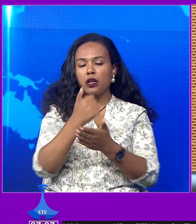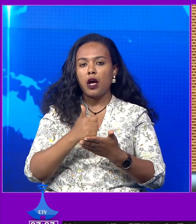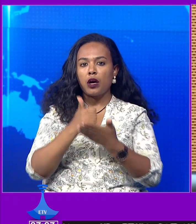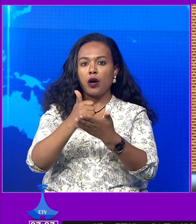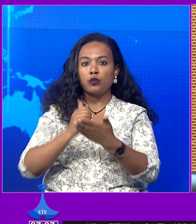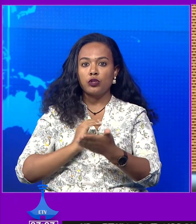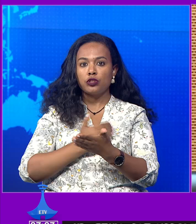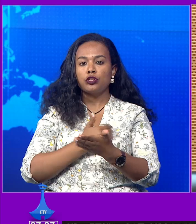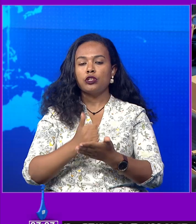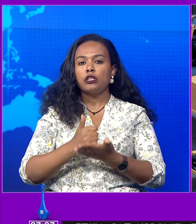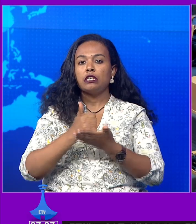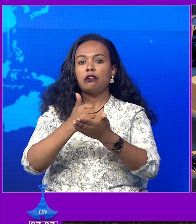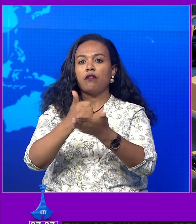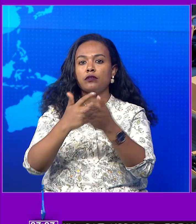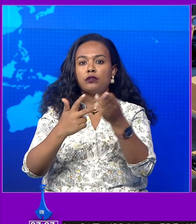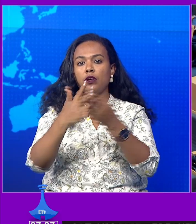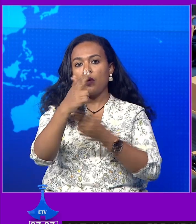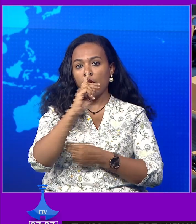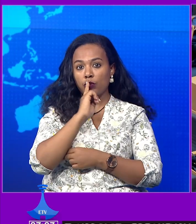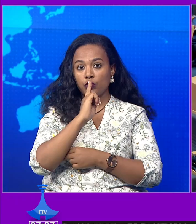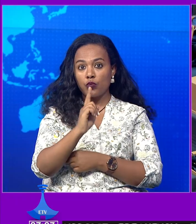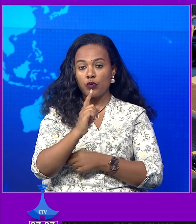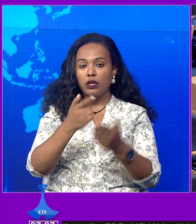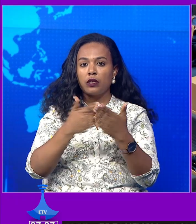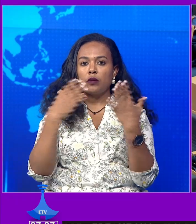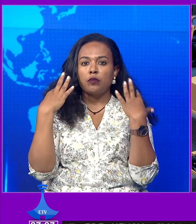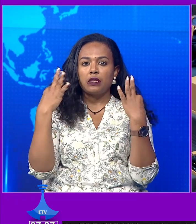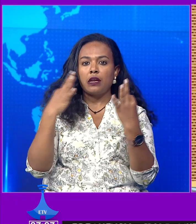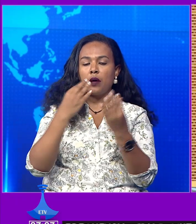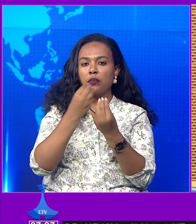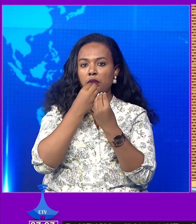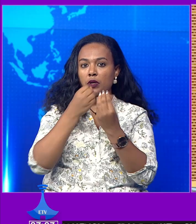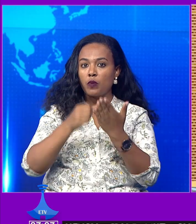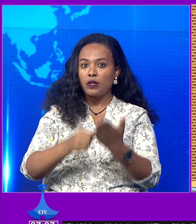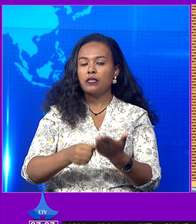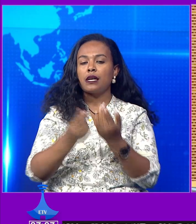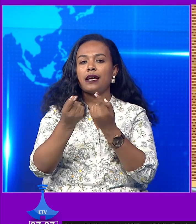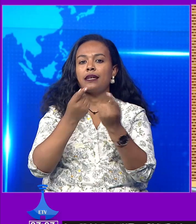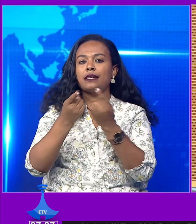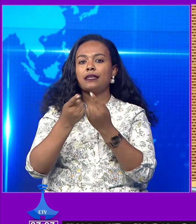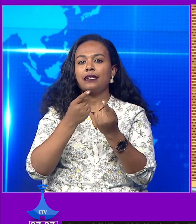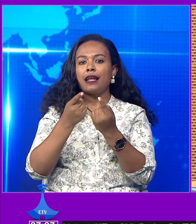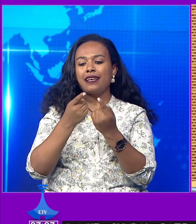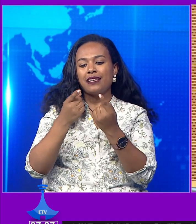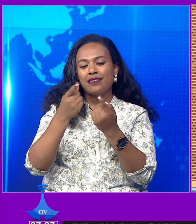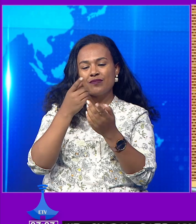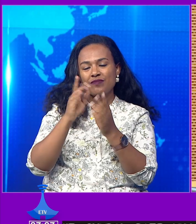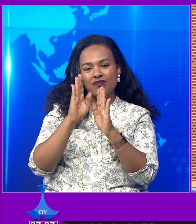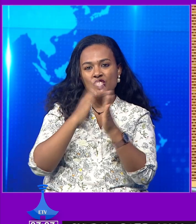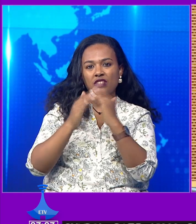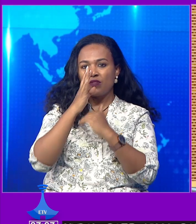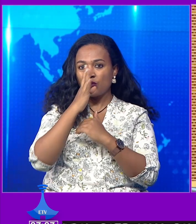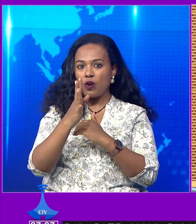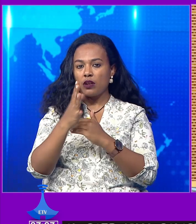አጋሮቻችን ድጋፋቸውን እያቋረጡ ነው። ይህም በጤና በምግብ ዋስትናና ንግድ ላይ የተገማች ሁኔታን ፈጥሯል።